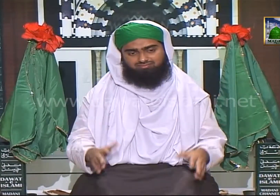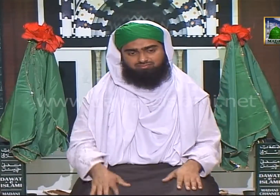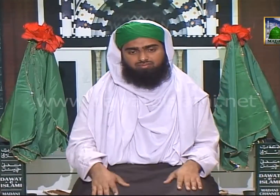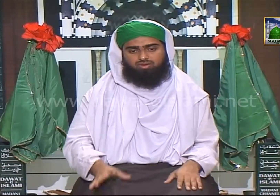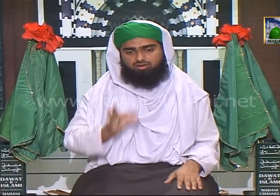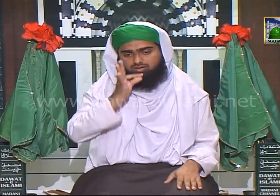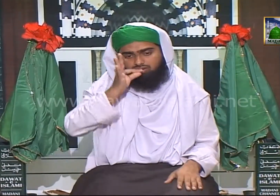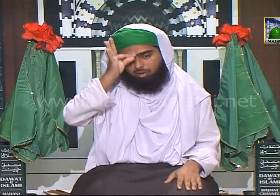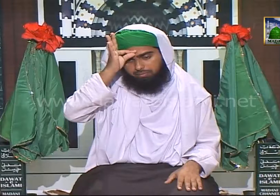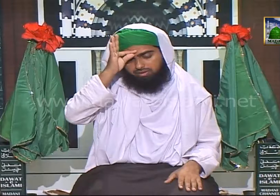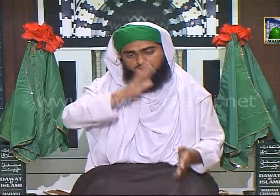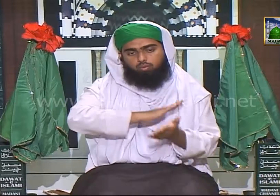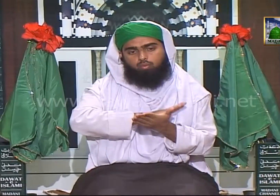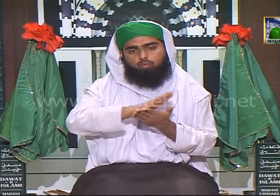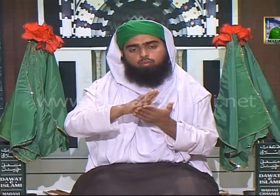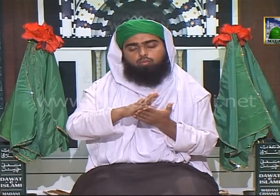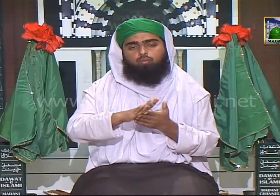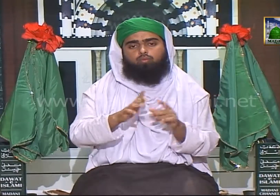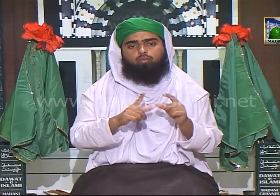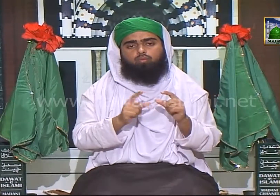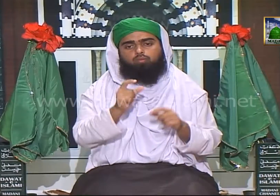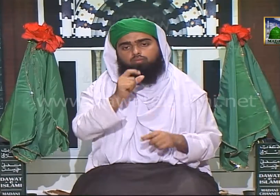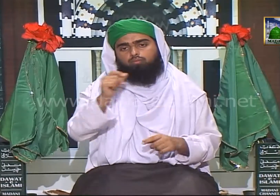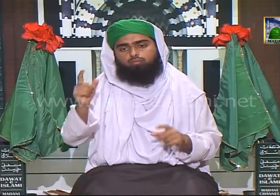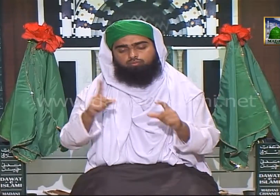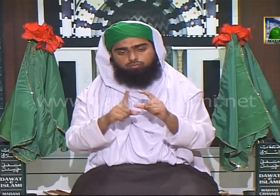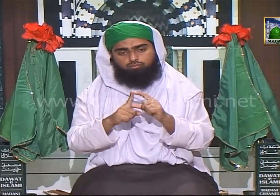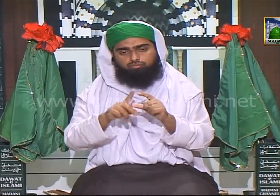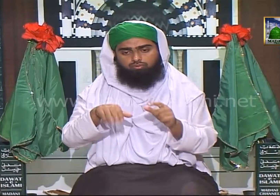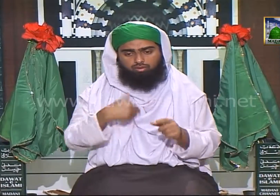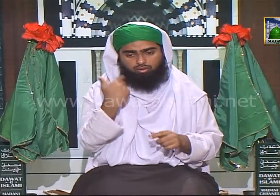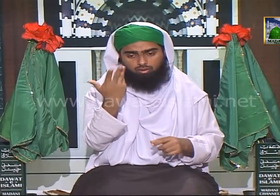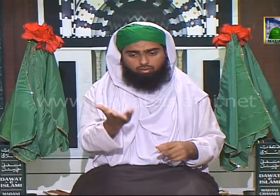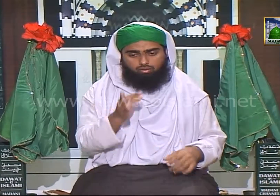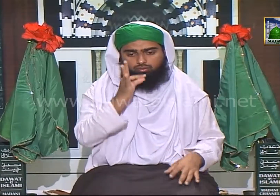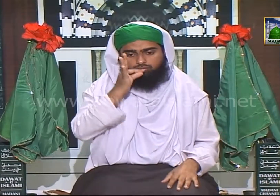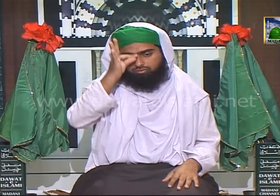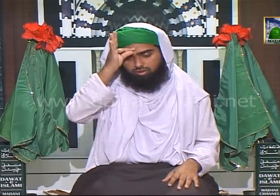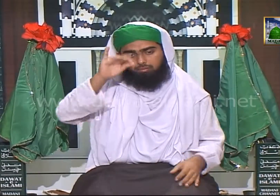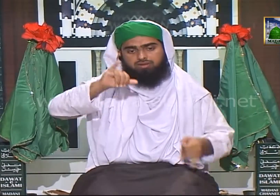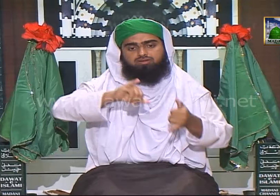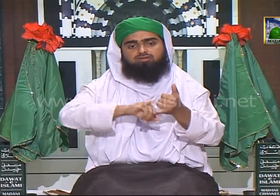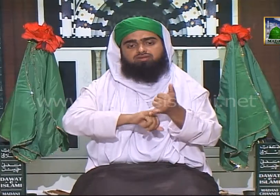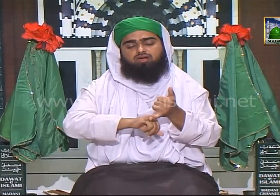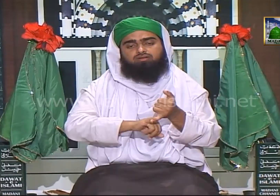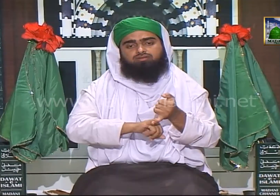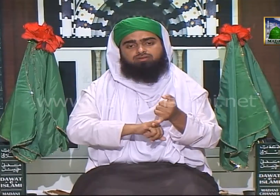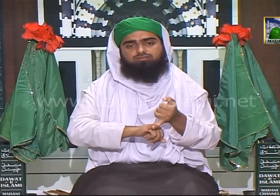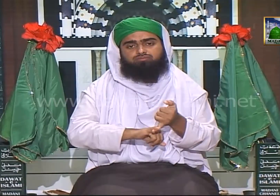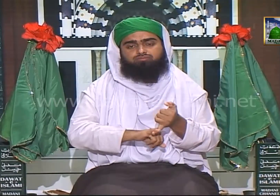ہود یہ بھی اللہ کے نبی ہوئے، حضرت ہود علیہ السلام اور حضرت صالح علیہ السلام، یہ دونوں انبیاء جو